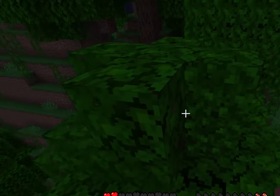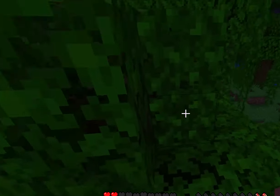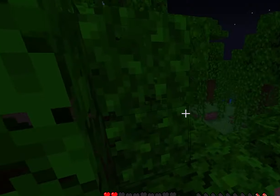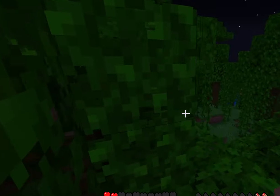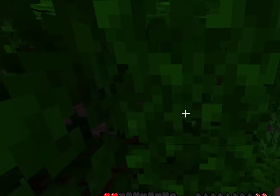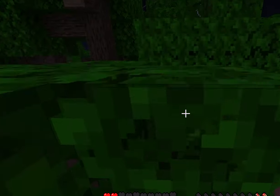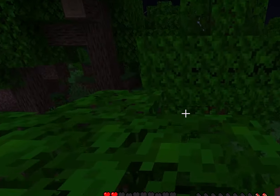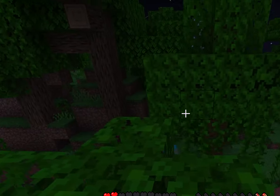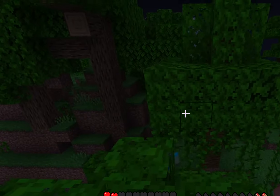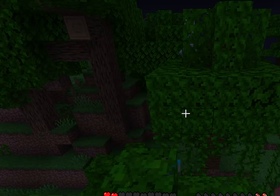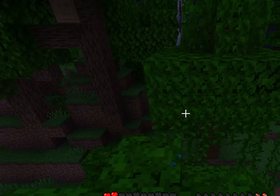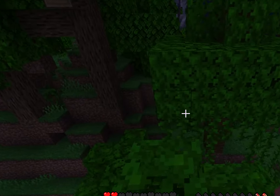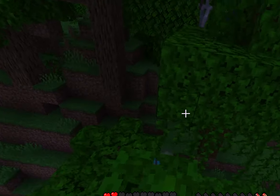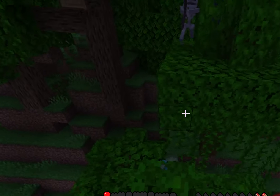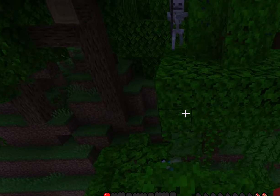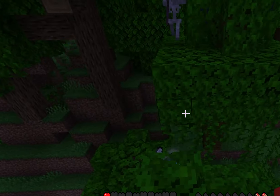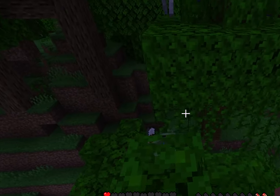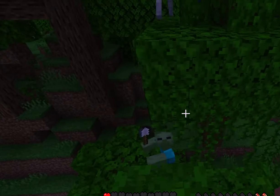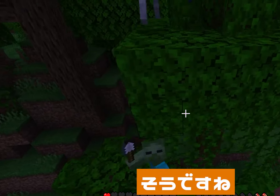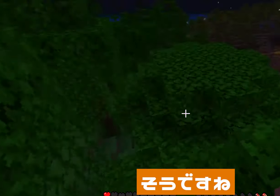ってことですね、要するに。そうですね。